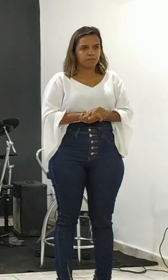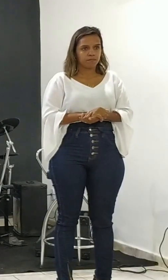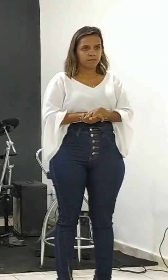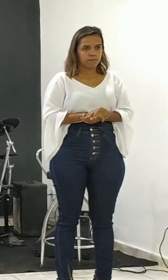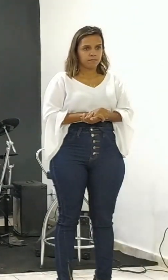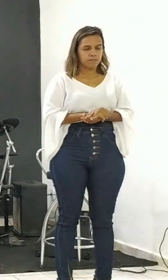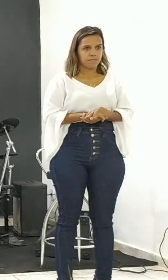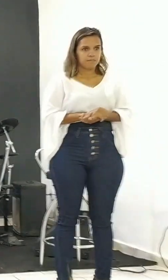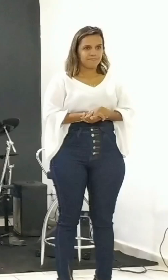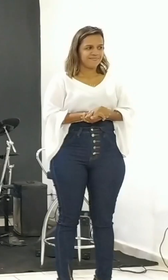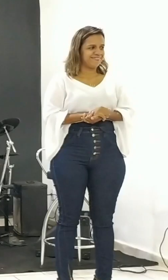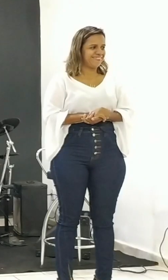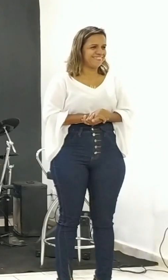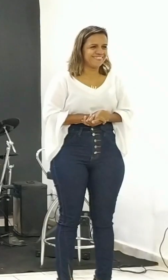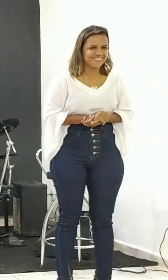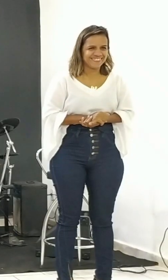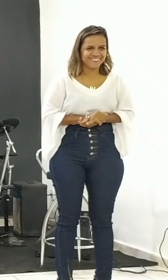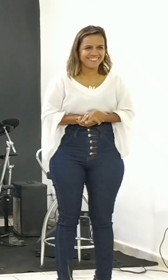comigo.